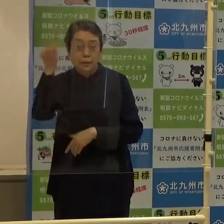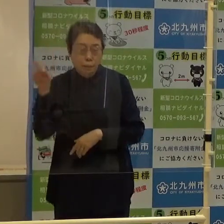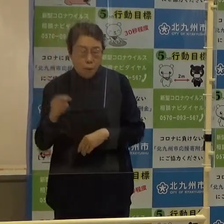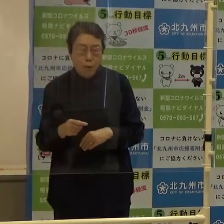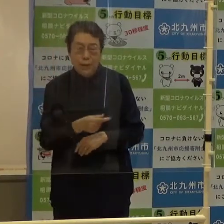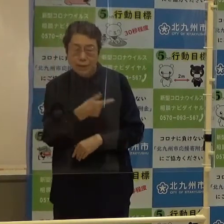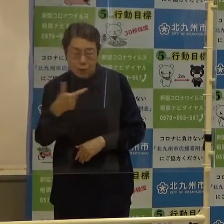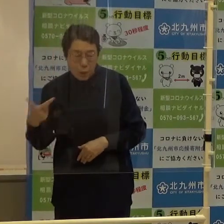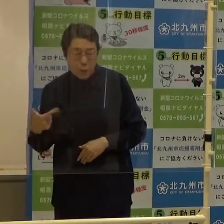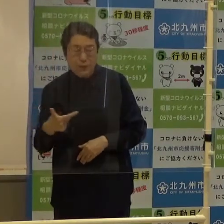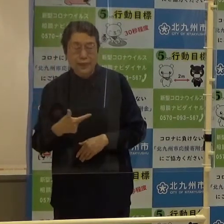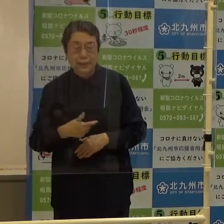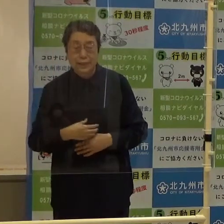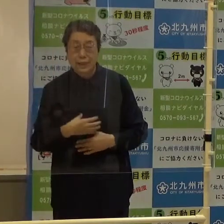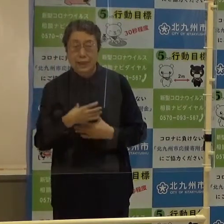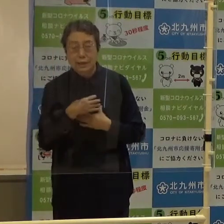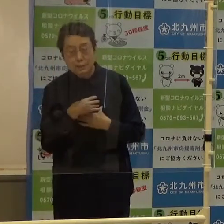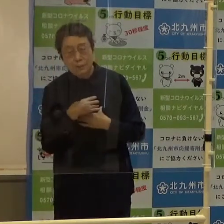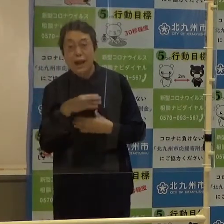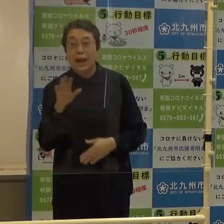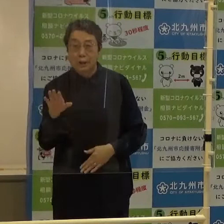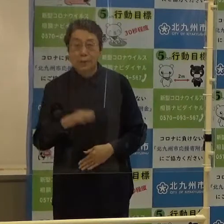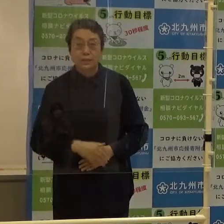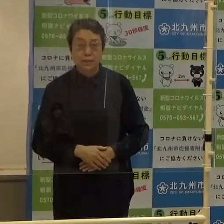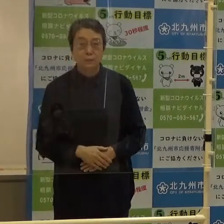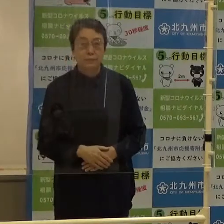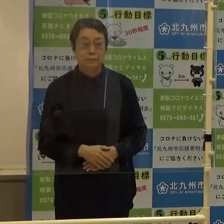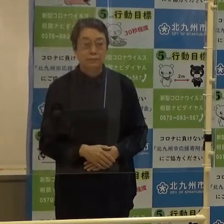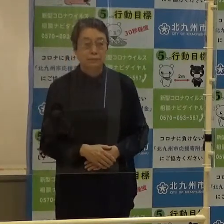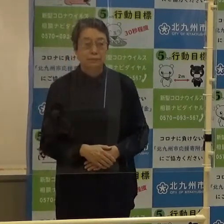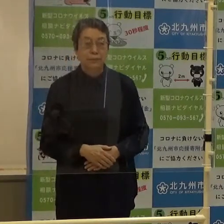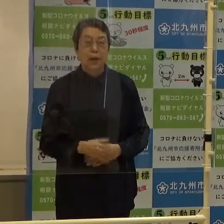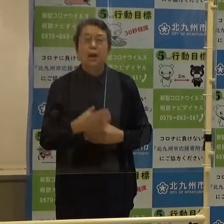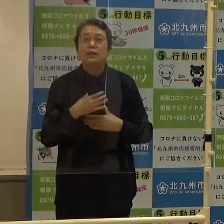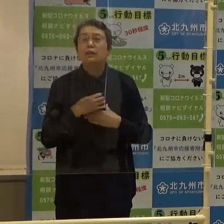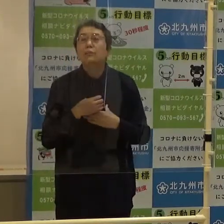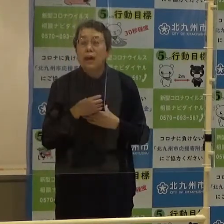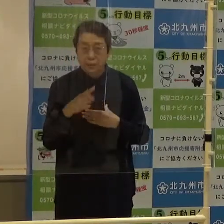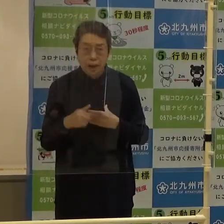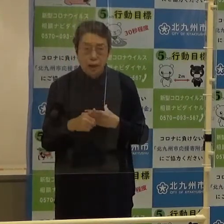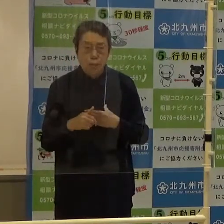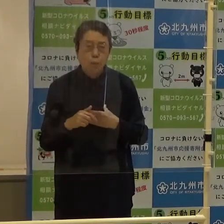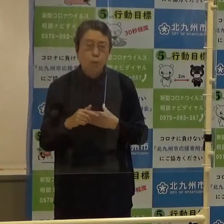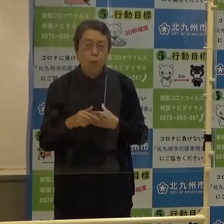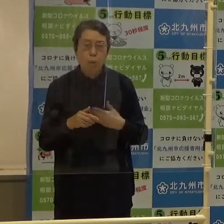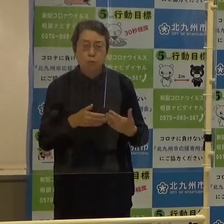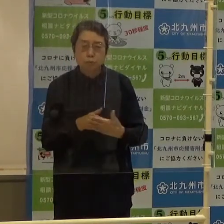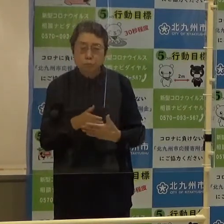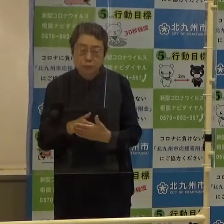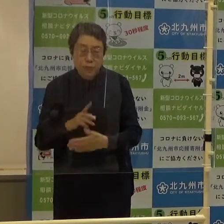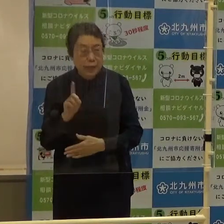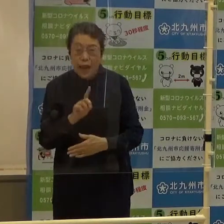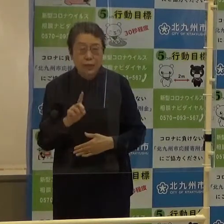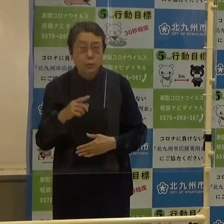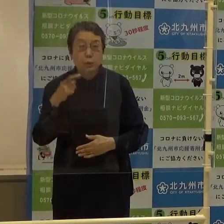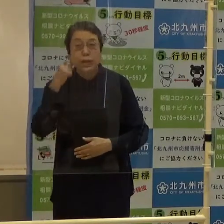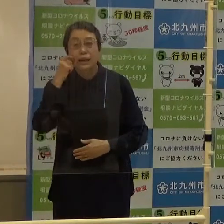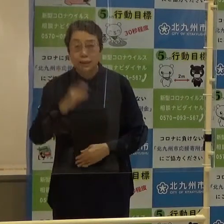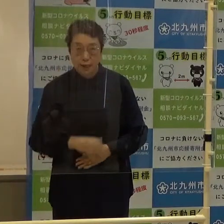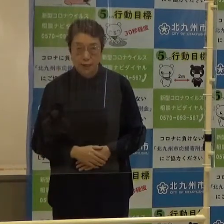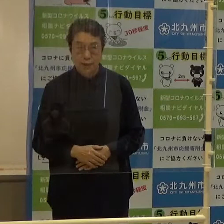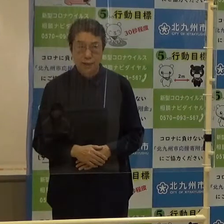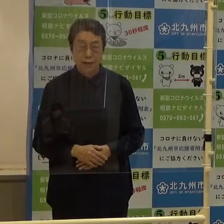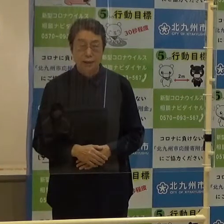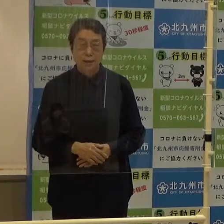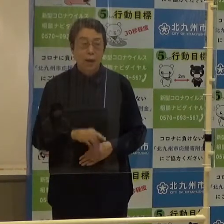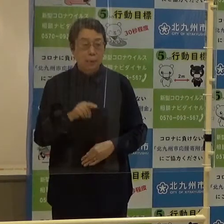気になるところではあります。まあ、そういう中にあって心配したしたら何もできないし、このままどんどん落ち込んでいきますので、ここはま